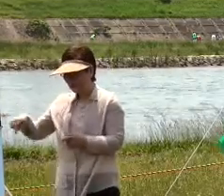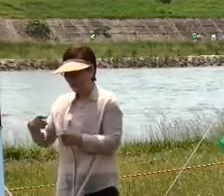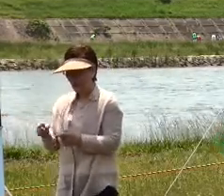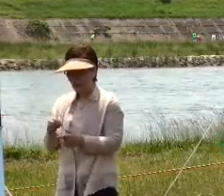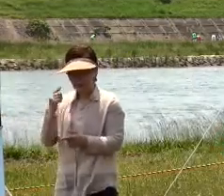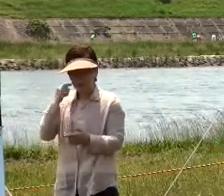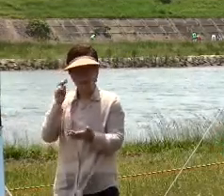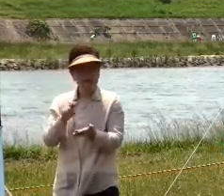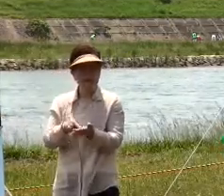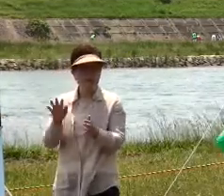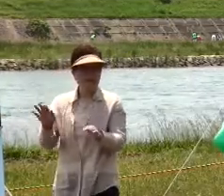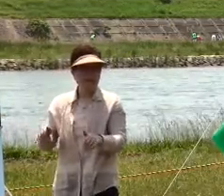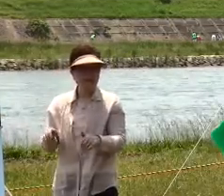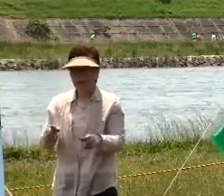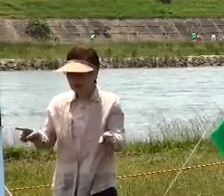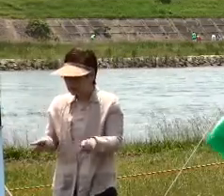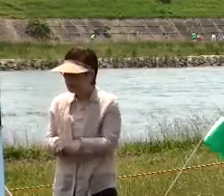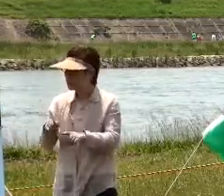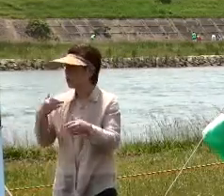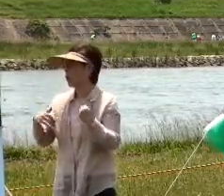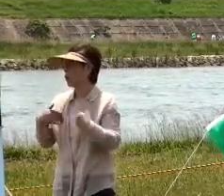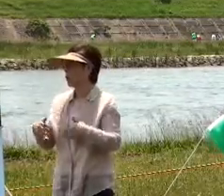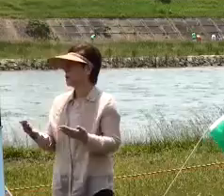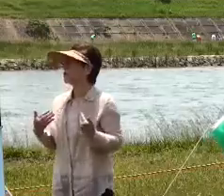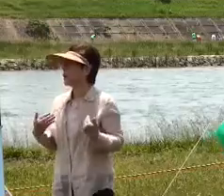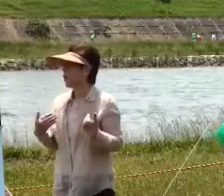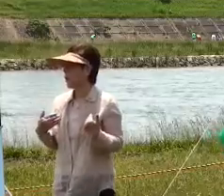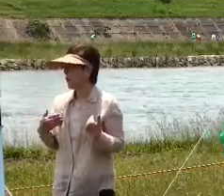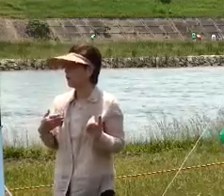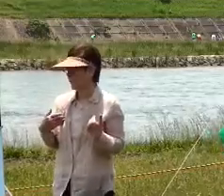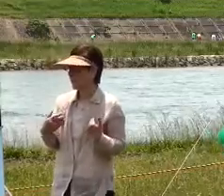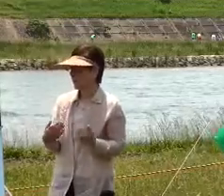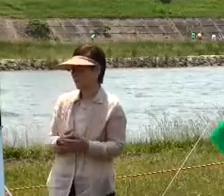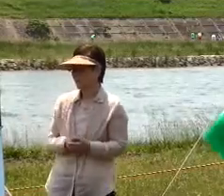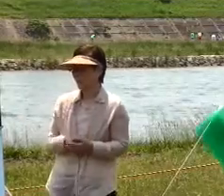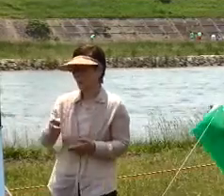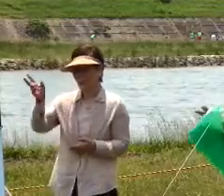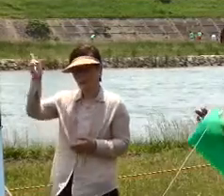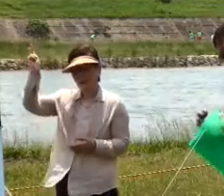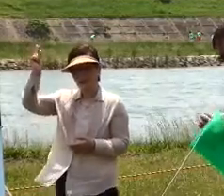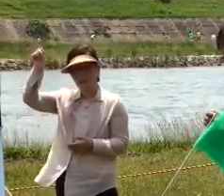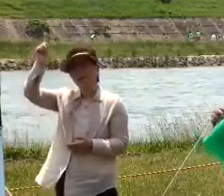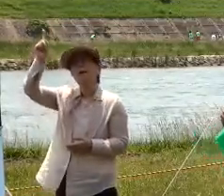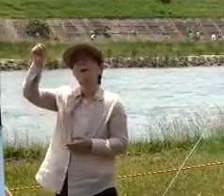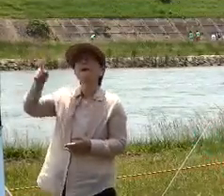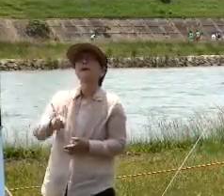見つかったということを一緒に喜ばなきゃいけないですね。神様は